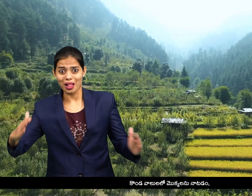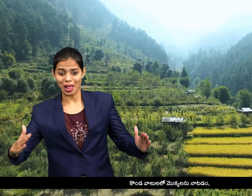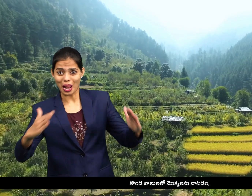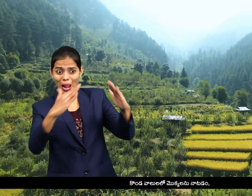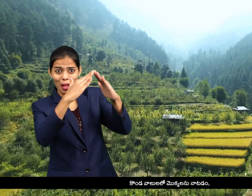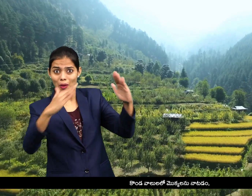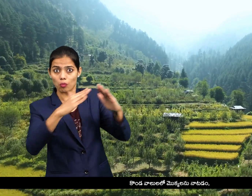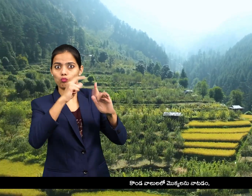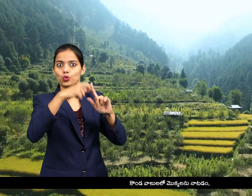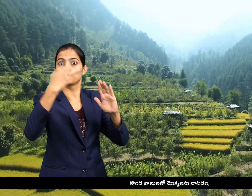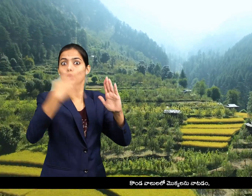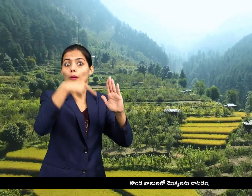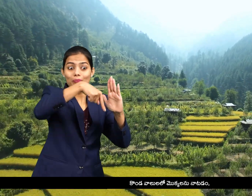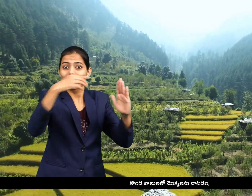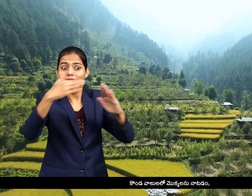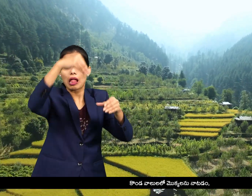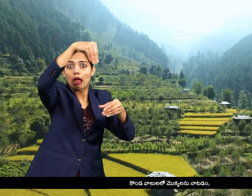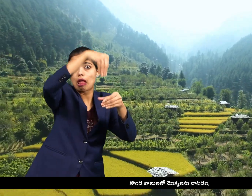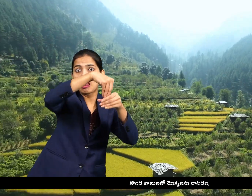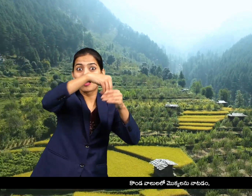కొండ వాలులలో మొక్కలను నాటడం,